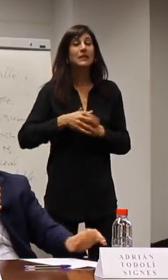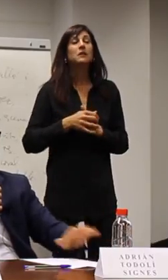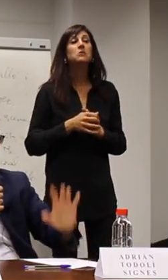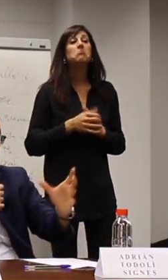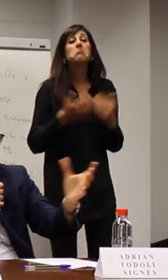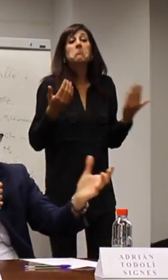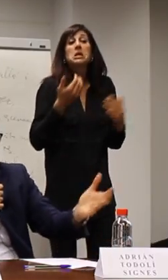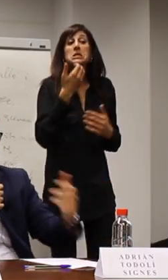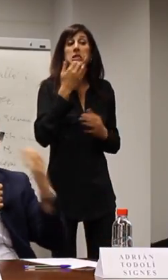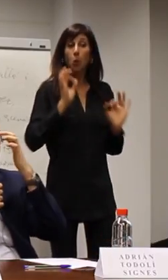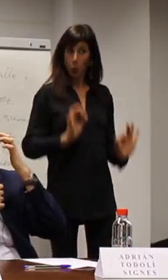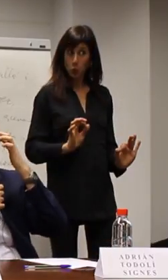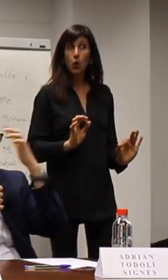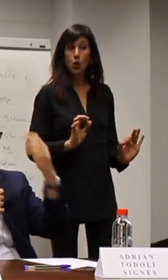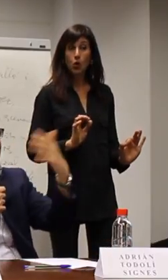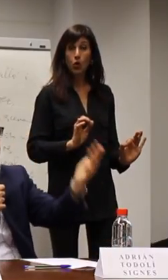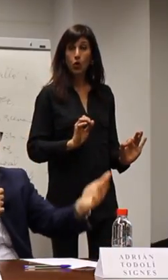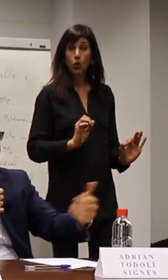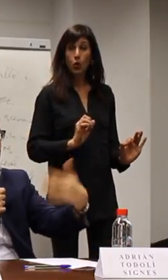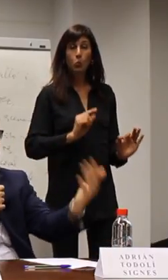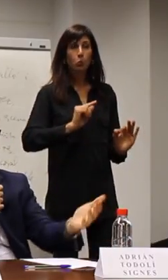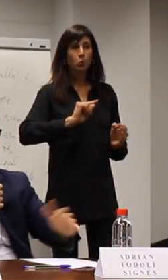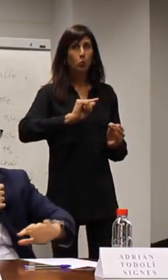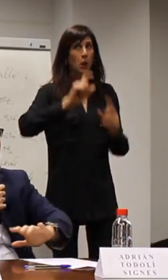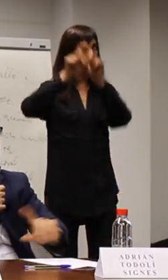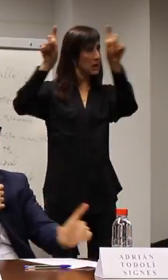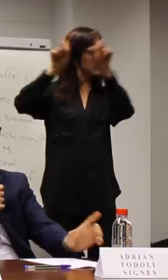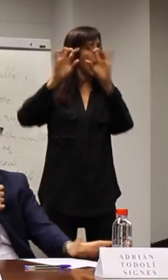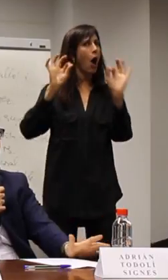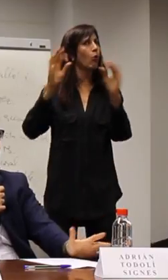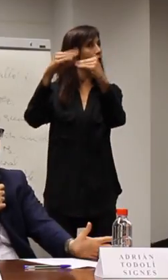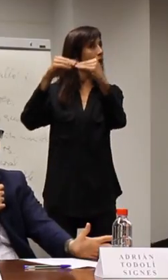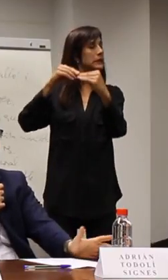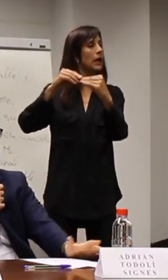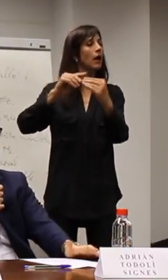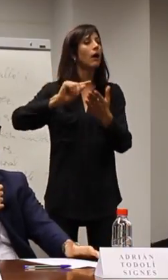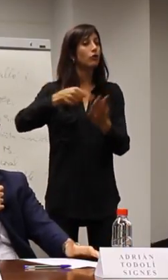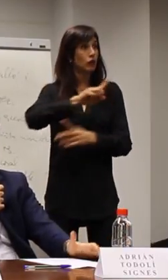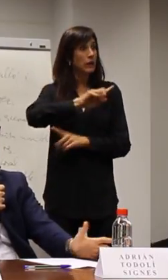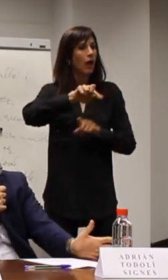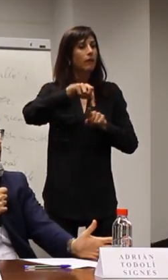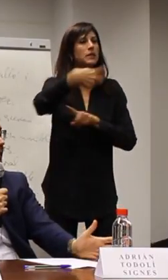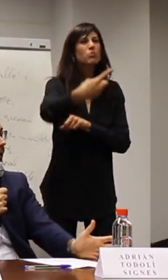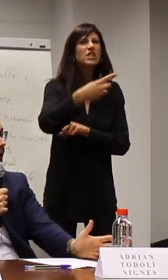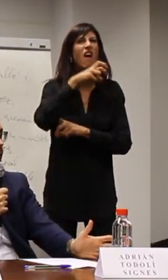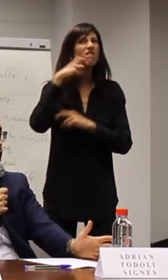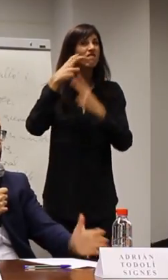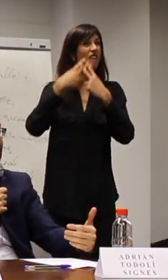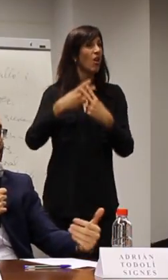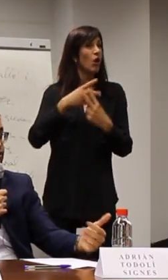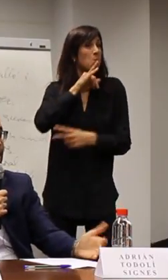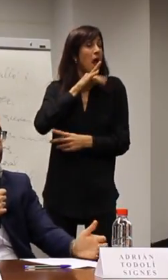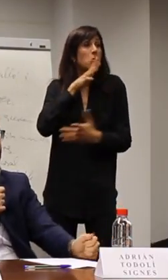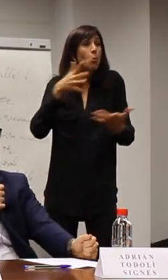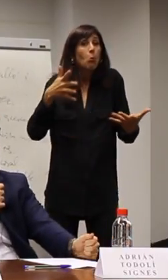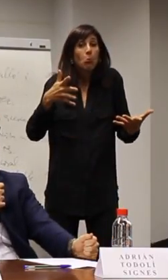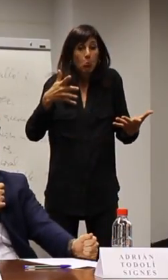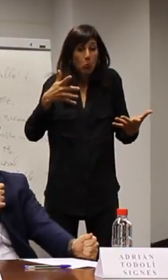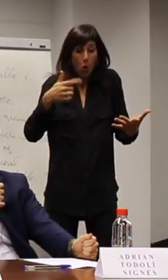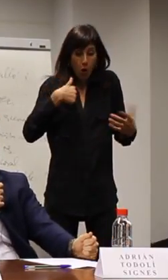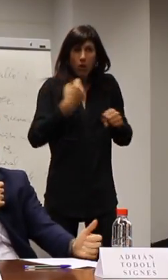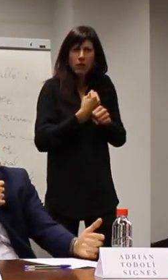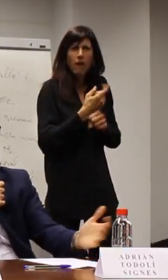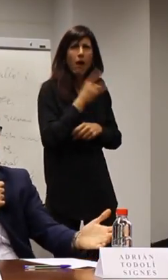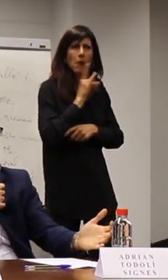persona me da, esa empresa o ese cliente me da una valoración mala, no porque haya hecho mal mi